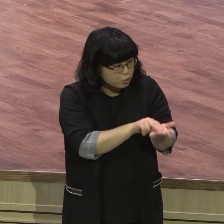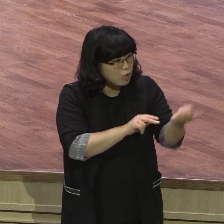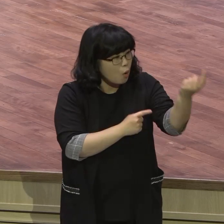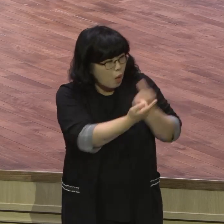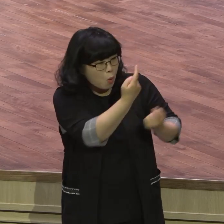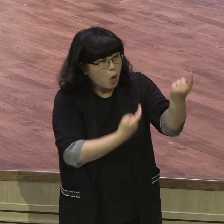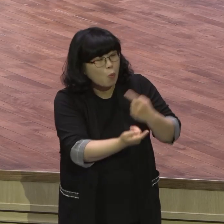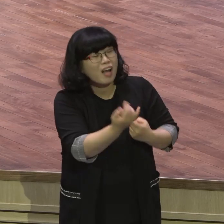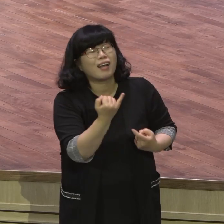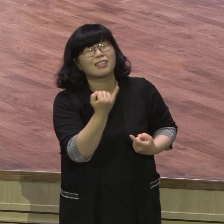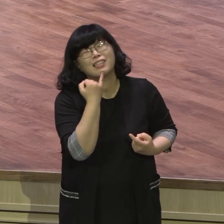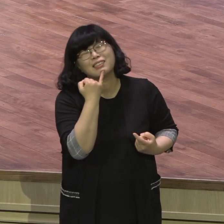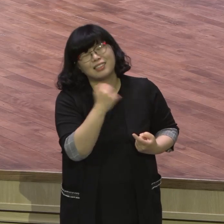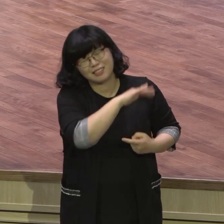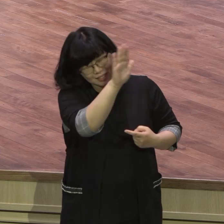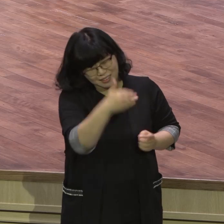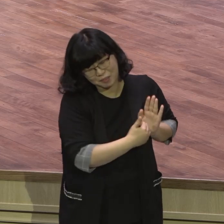믿으시봐라